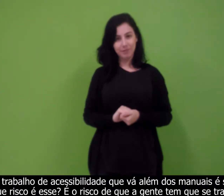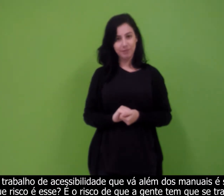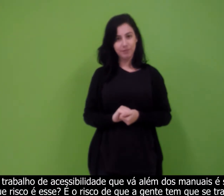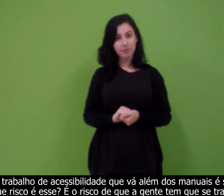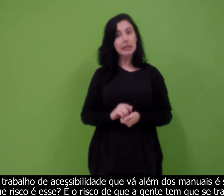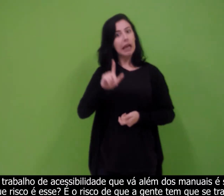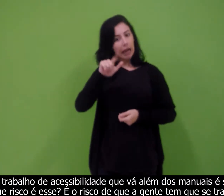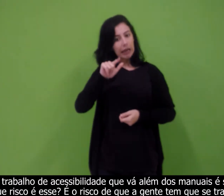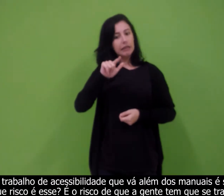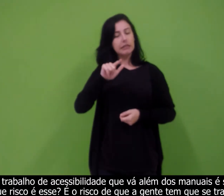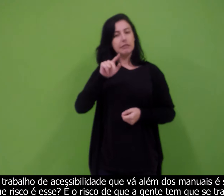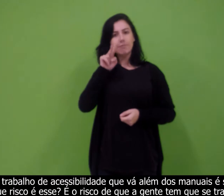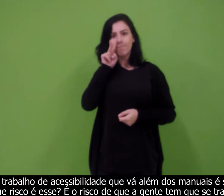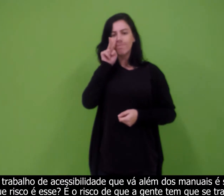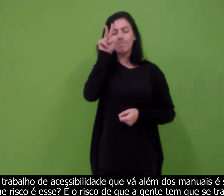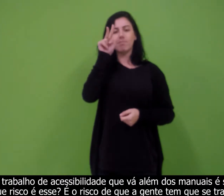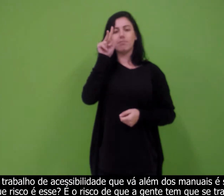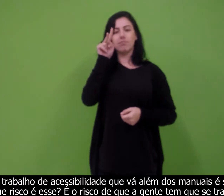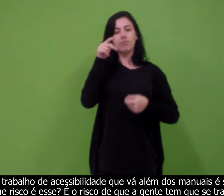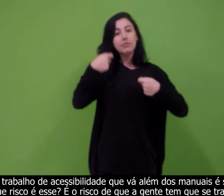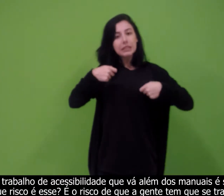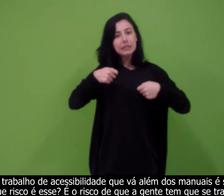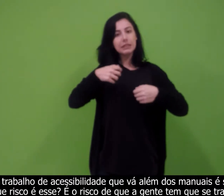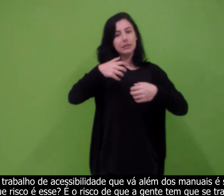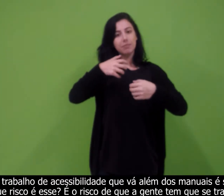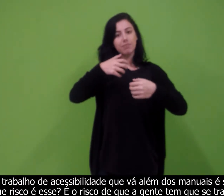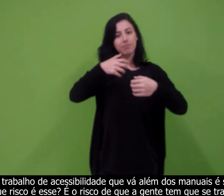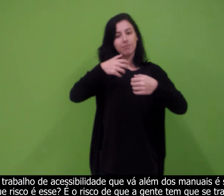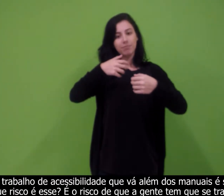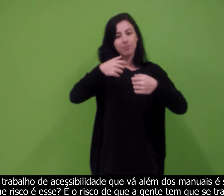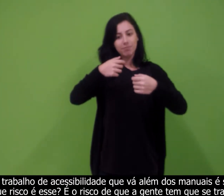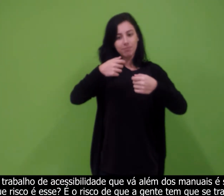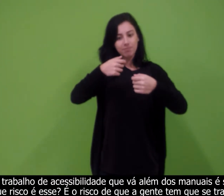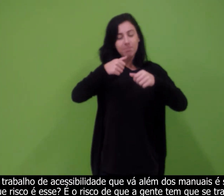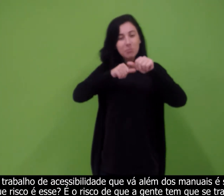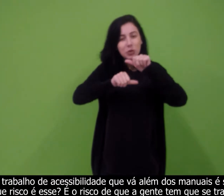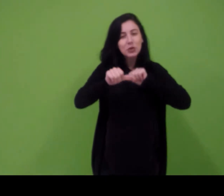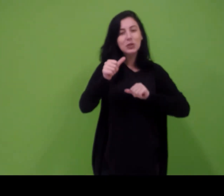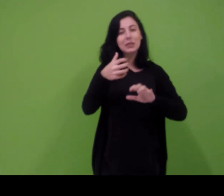E que risco é esse? É o risco da gente ter que se transformar.